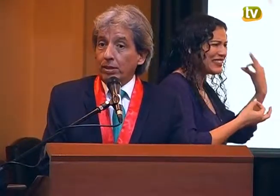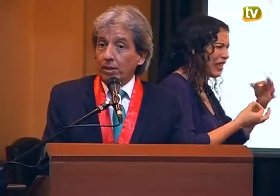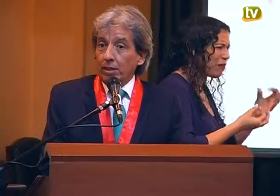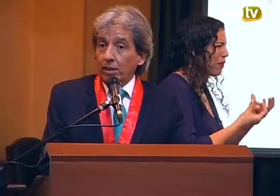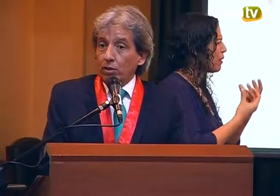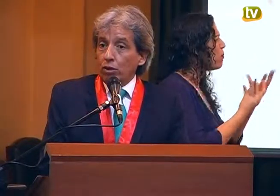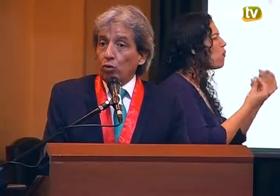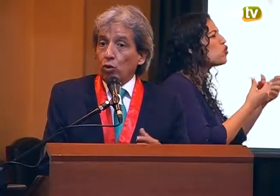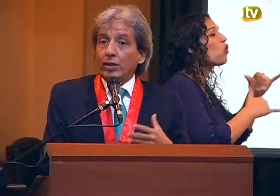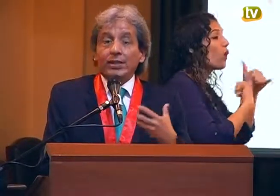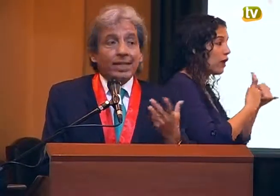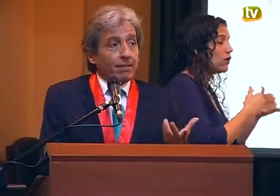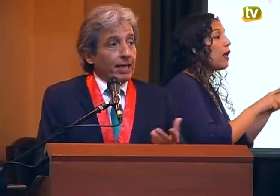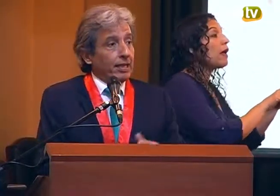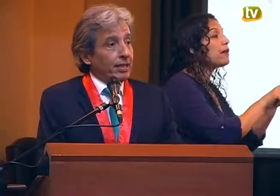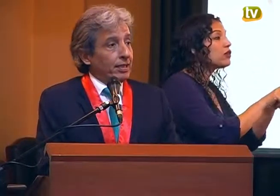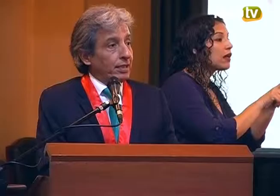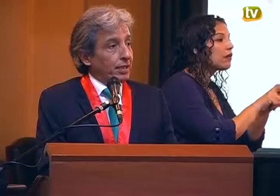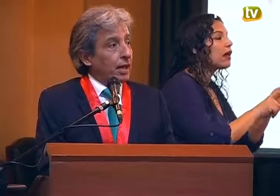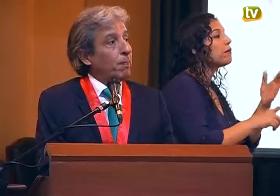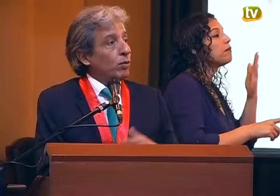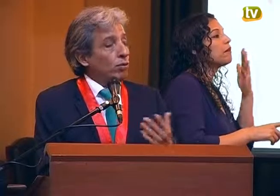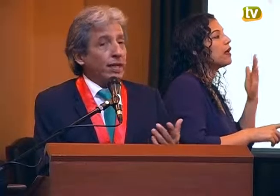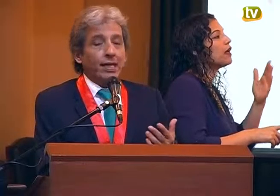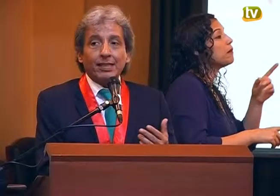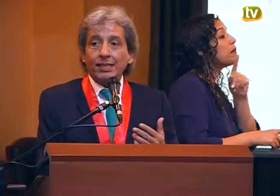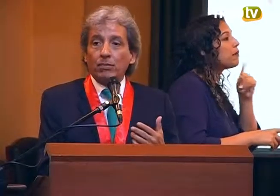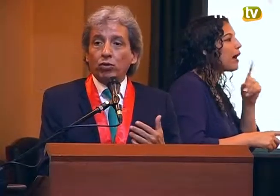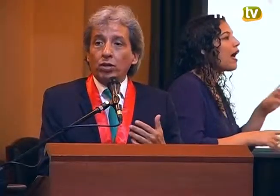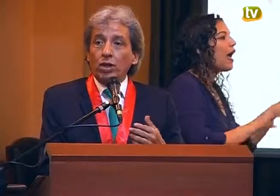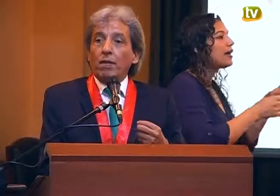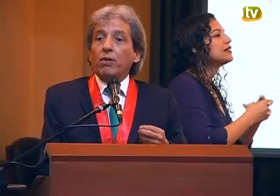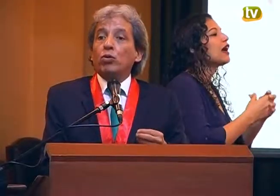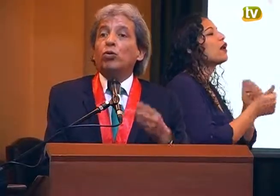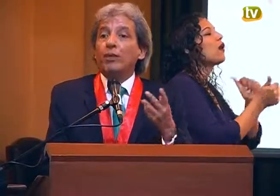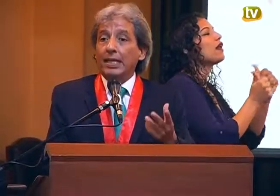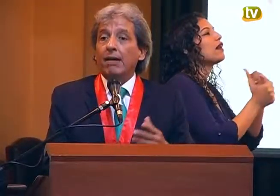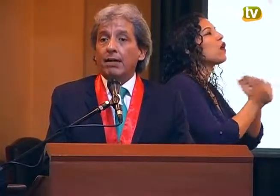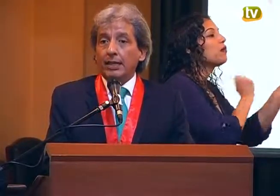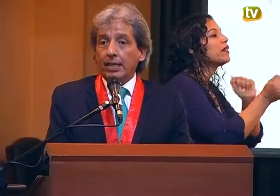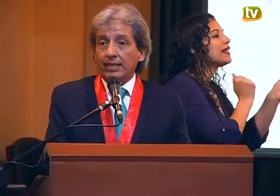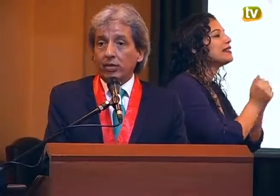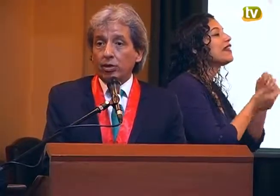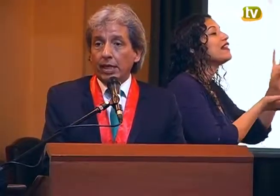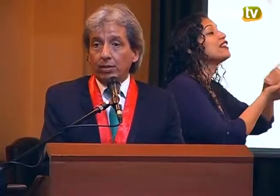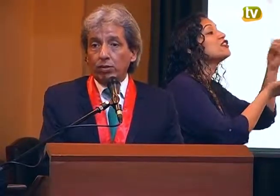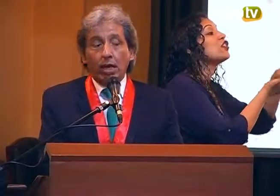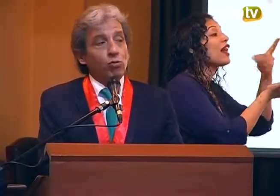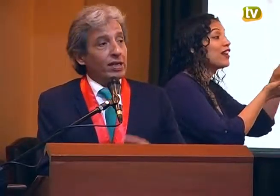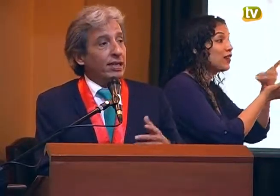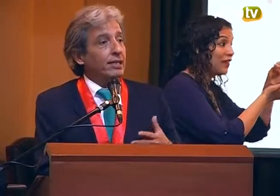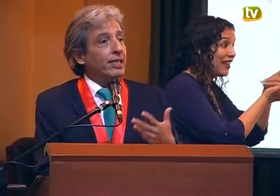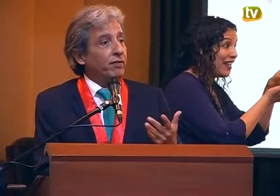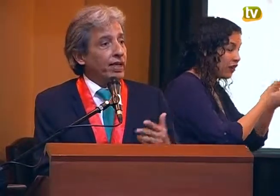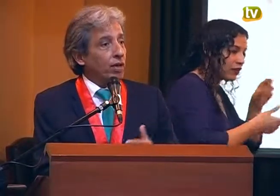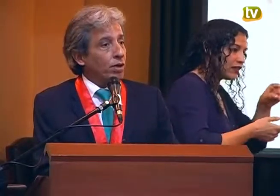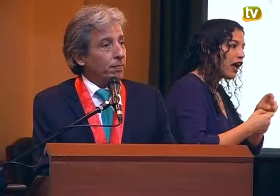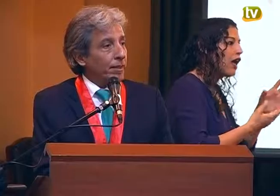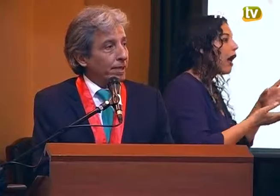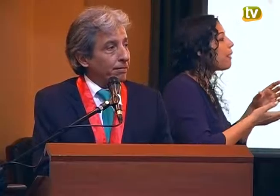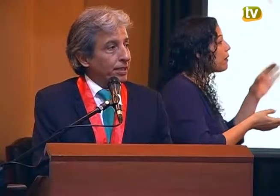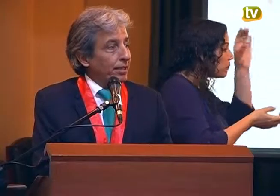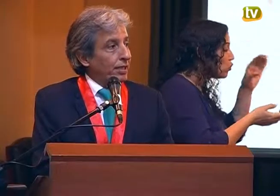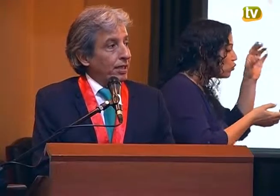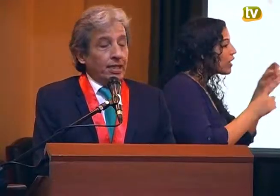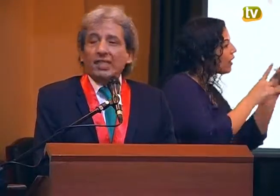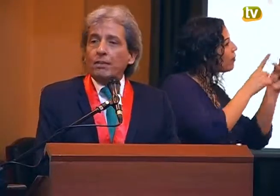diccionario. No contestaba él las preguntas que le hacíamos, pero nos obligaba a ir al diccionario a buscar el significado de las